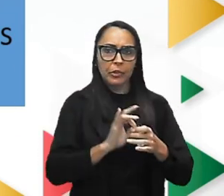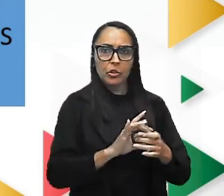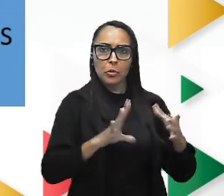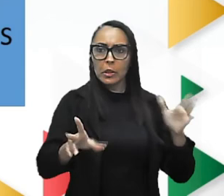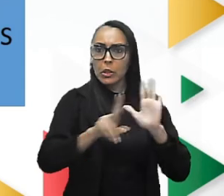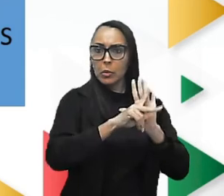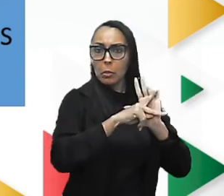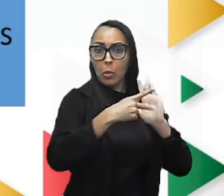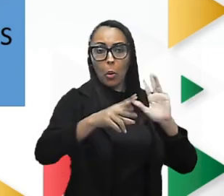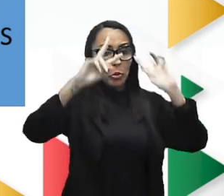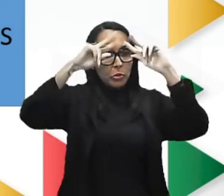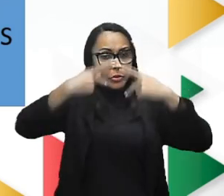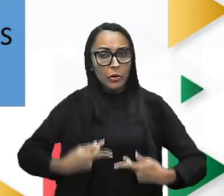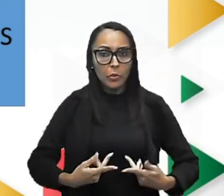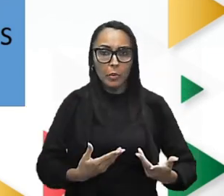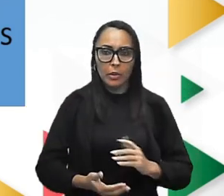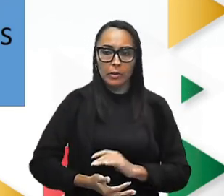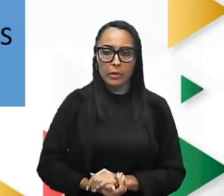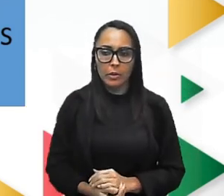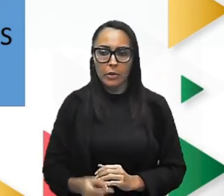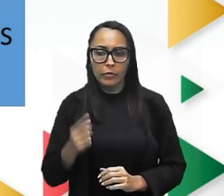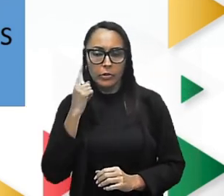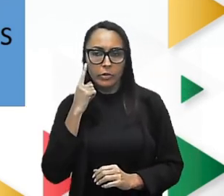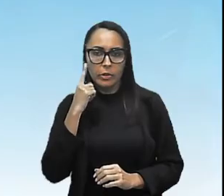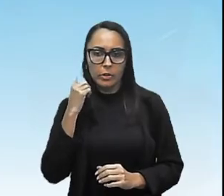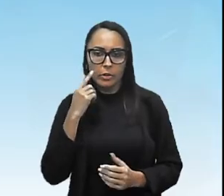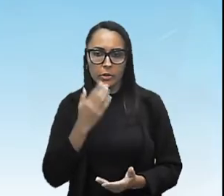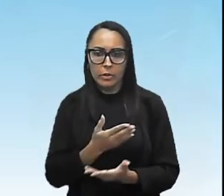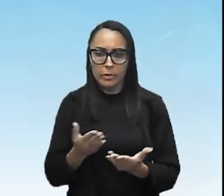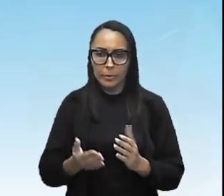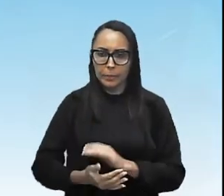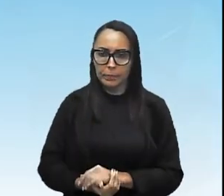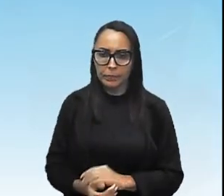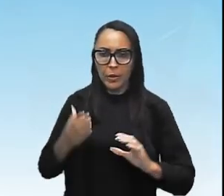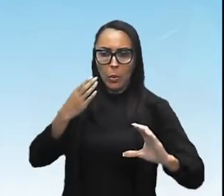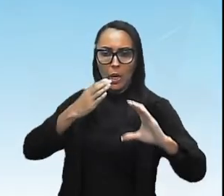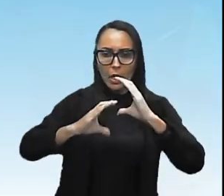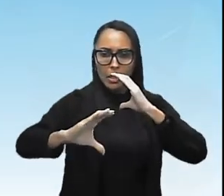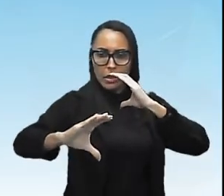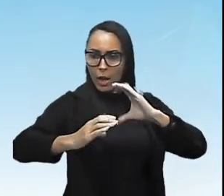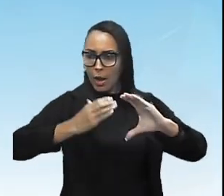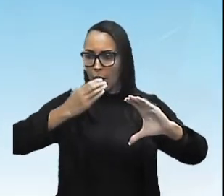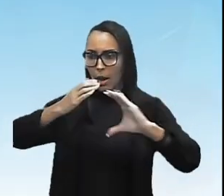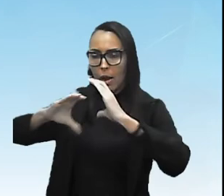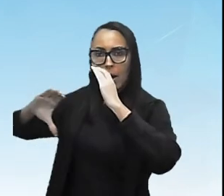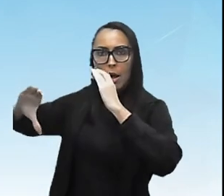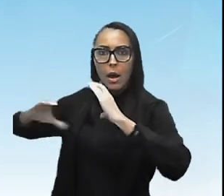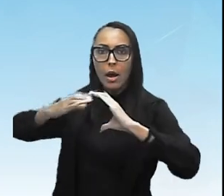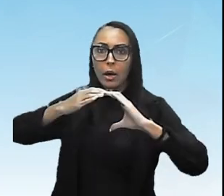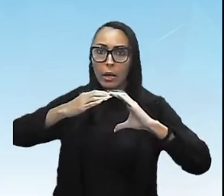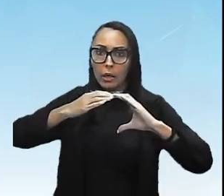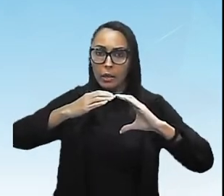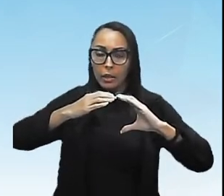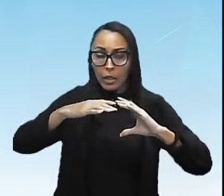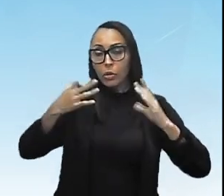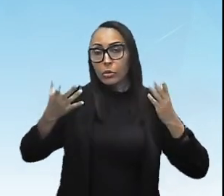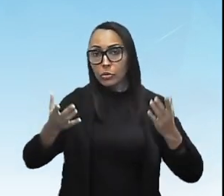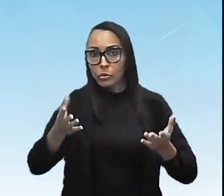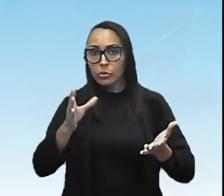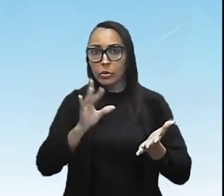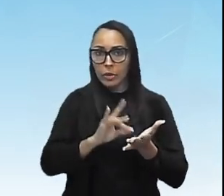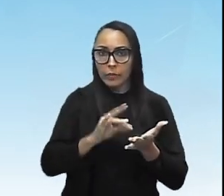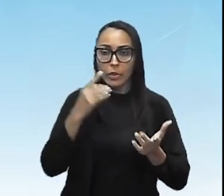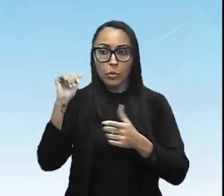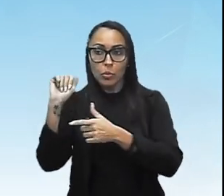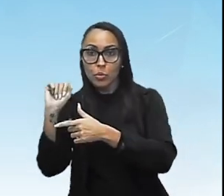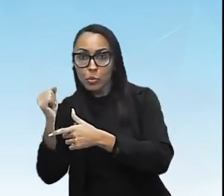humano. Vejam só, eu tenho cantar, meu cantar, o cantar. Estou justamente